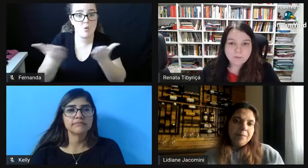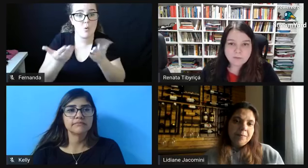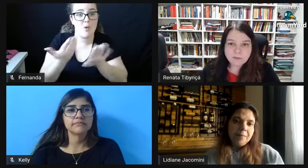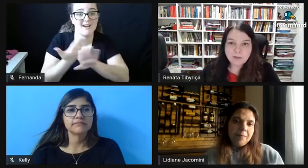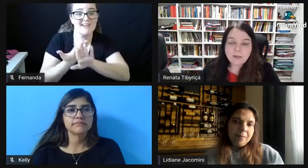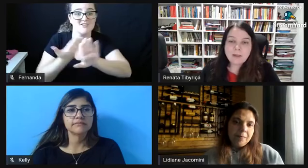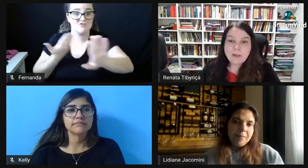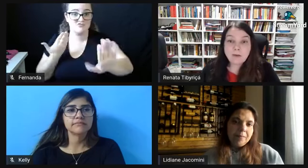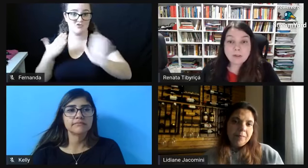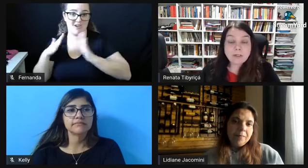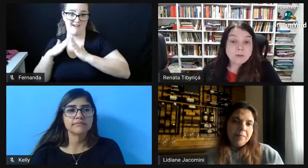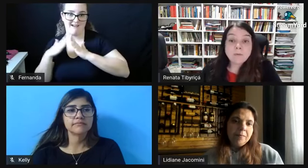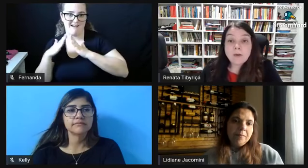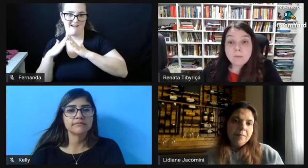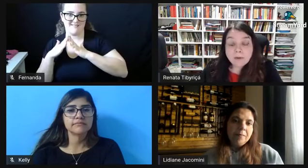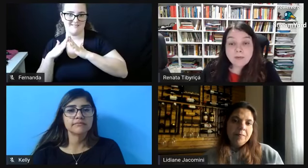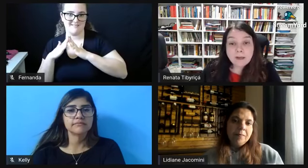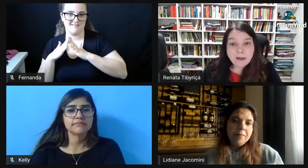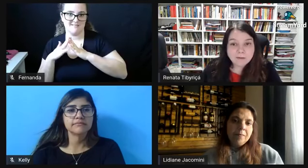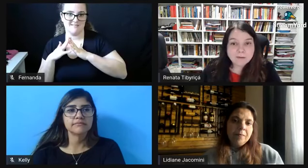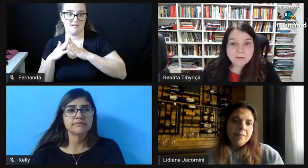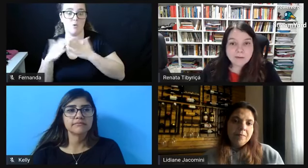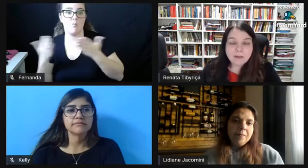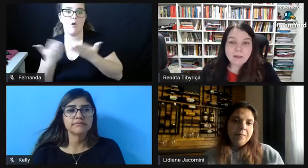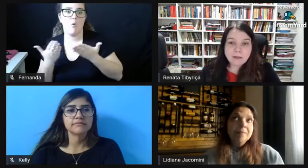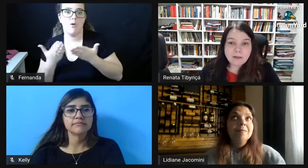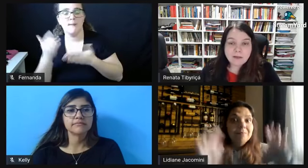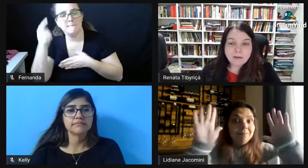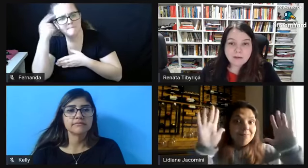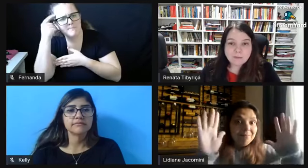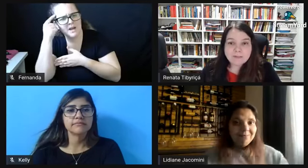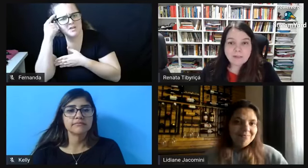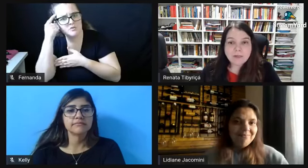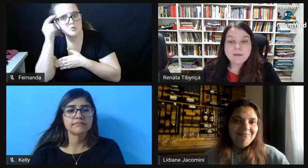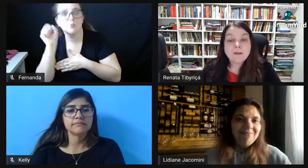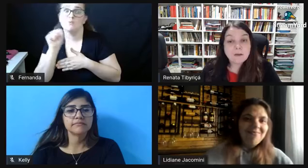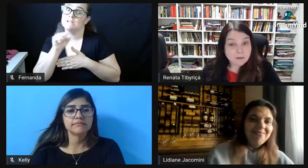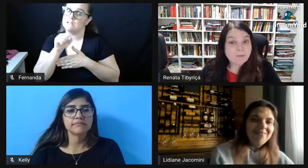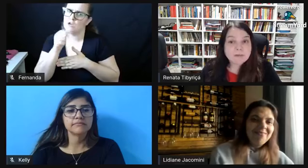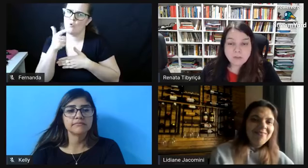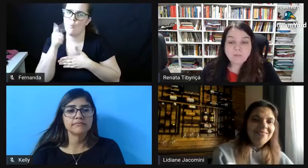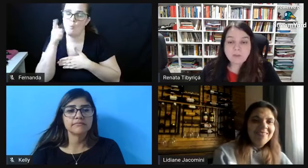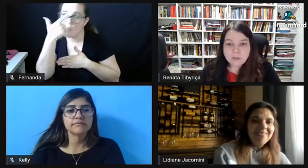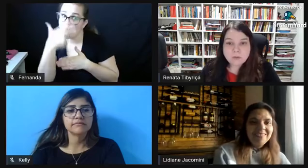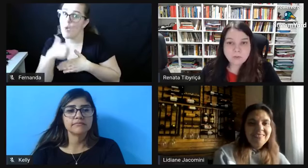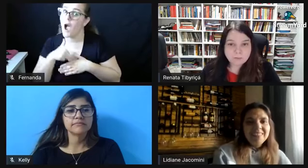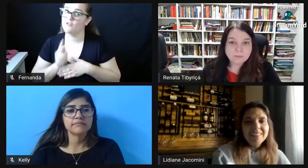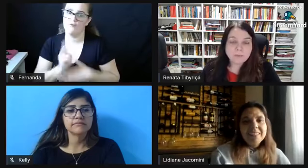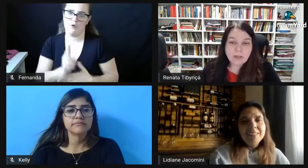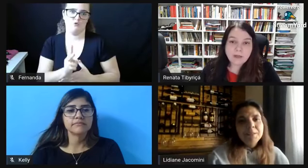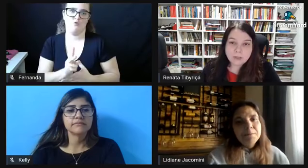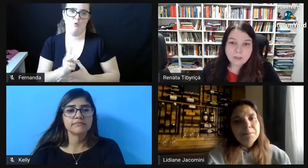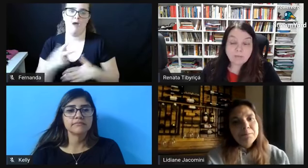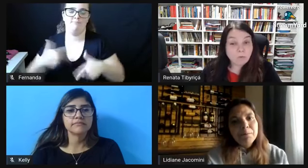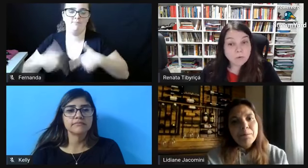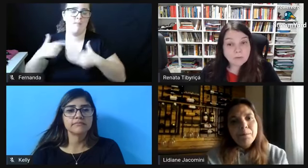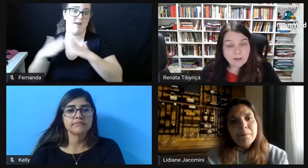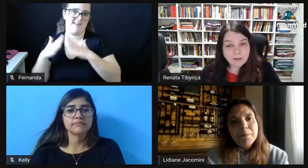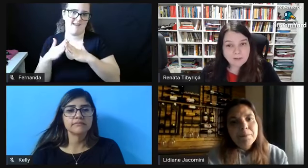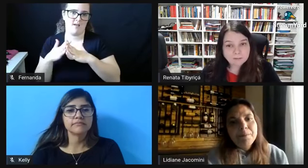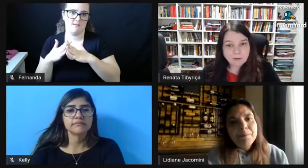home office, eu acho que isso veio para ficar. Vai ser difícil, né, a